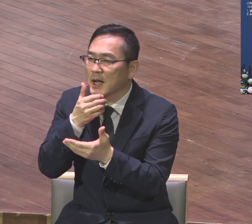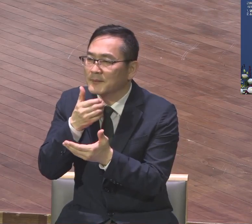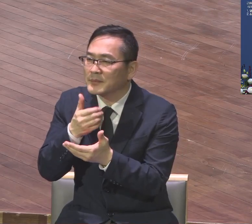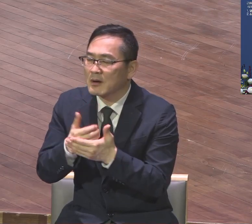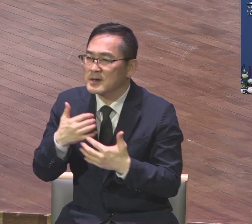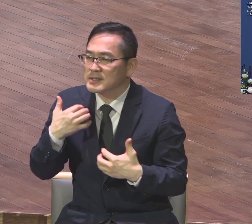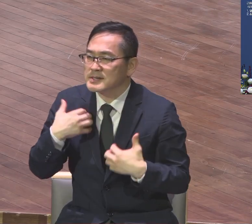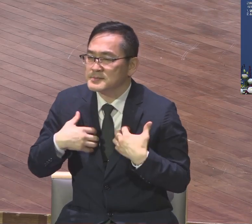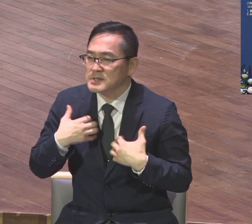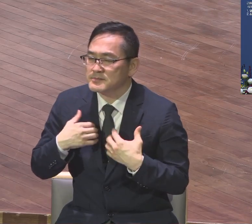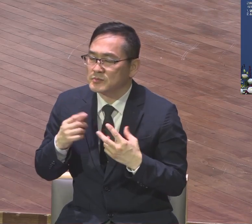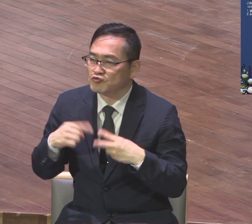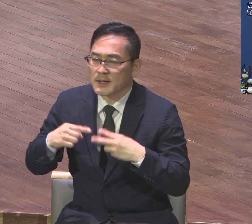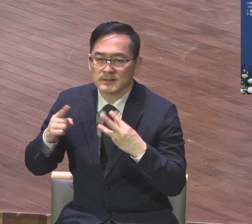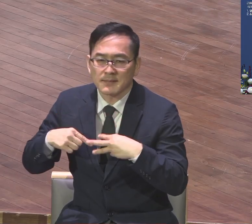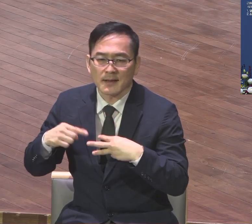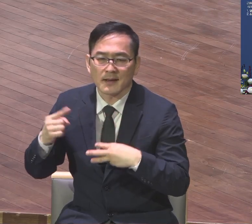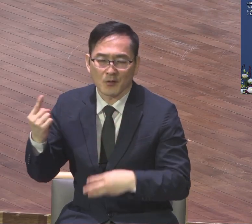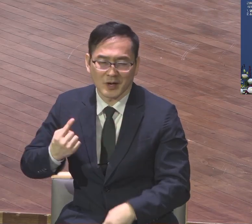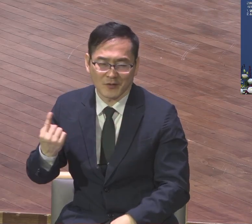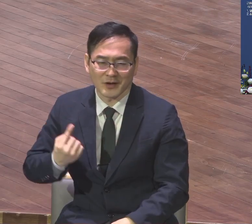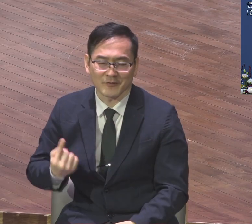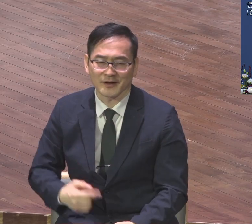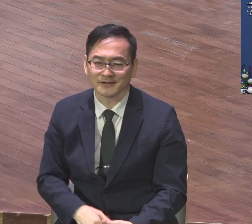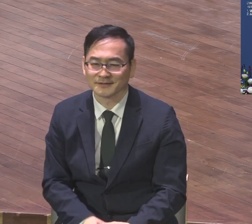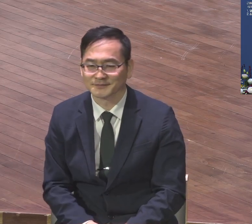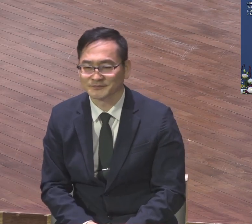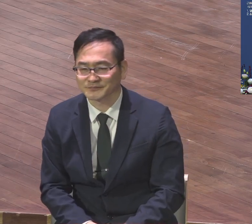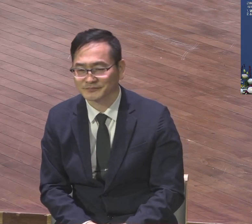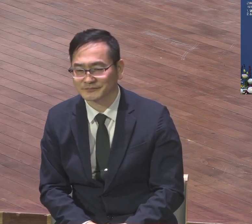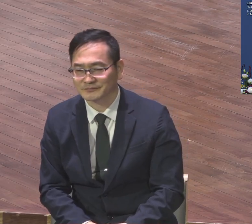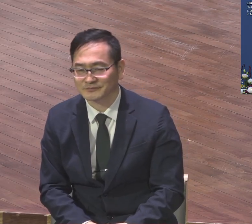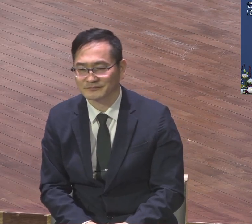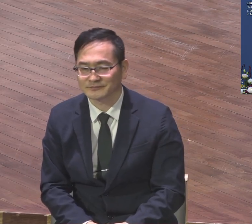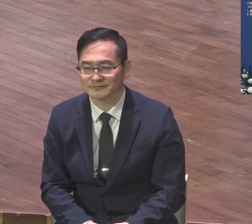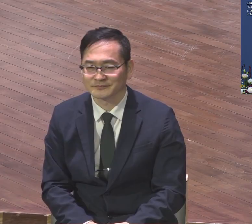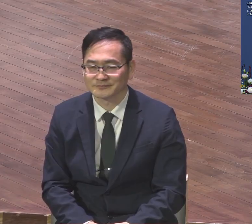말고 하나님의 깊은 사랑을 계속해서 맛봐야 돼요.